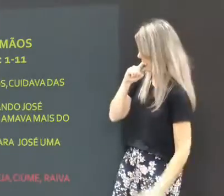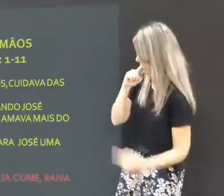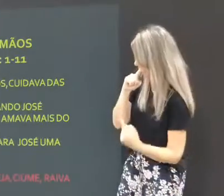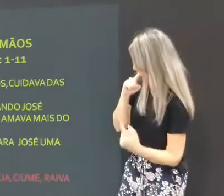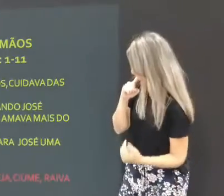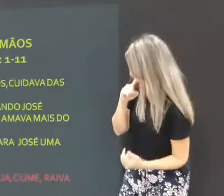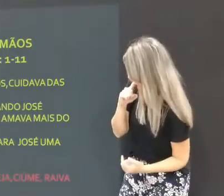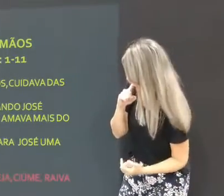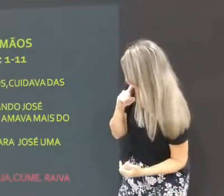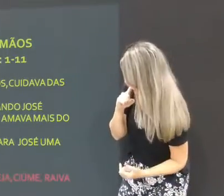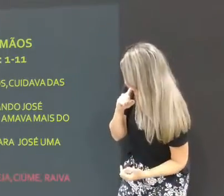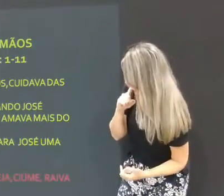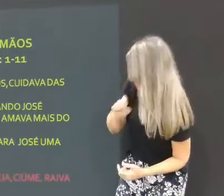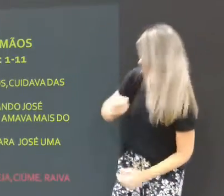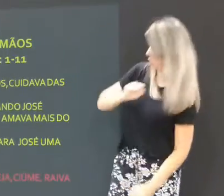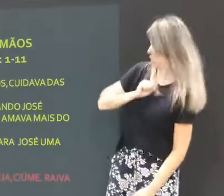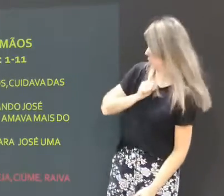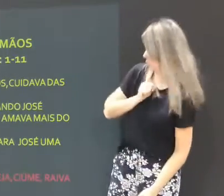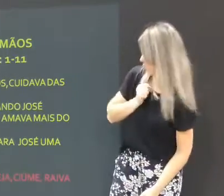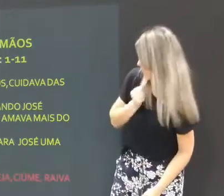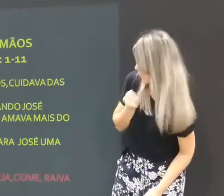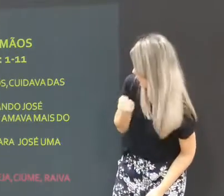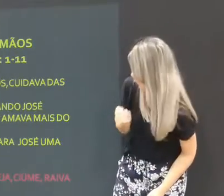Olha, inveja, ódio,